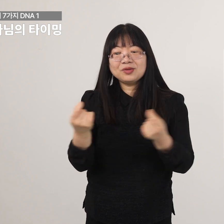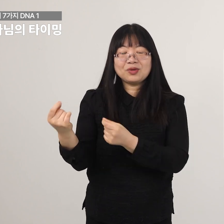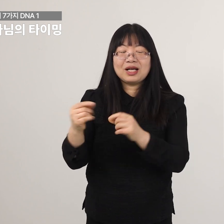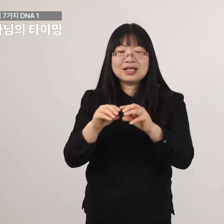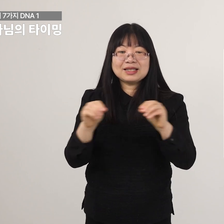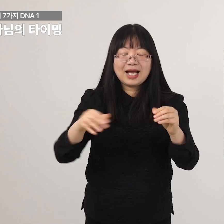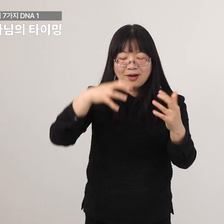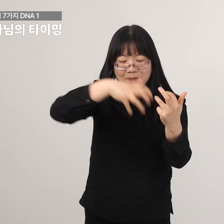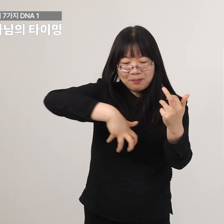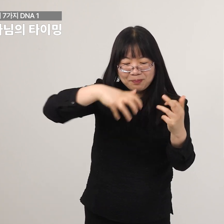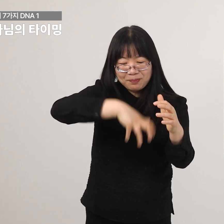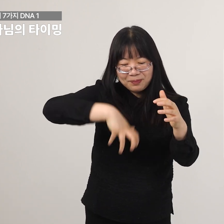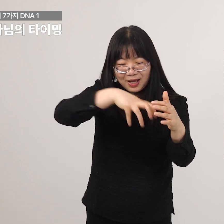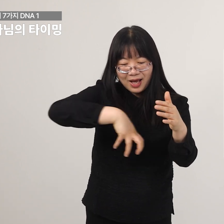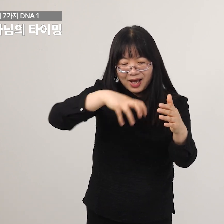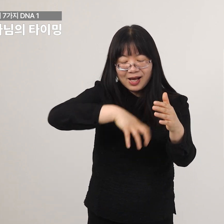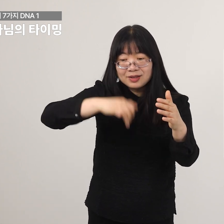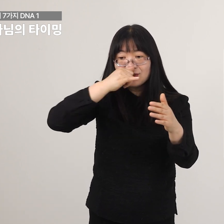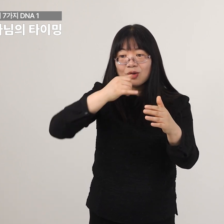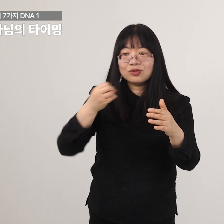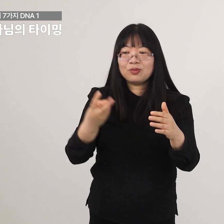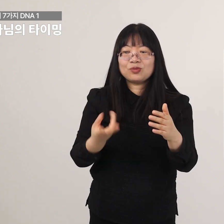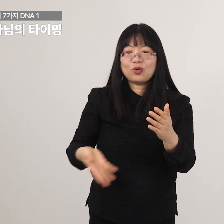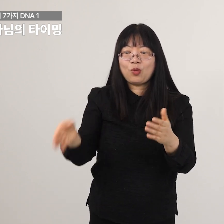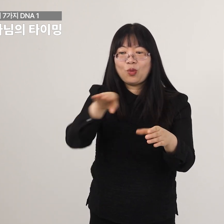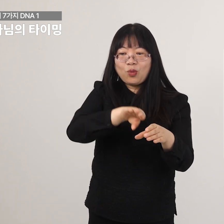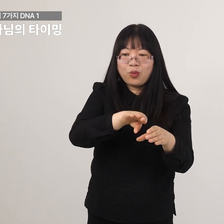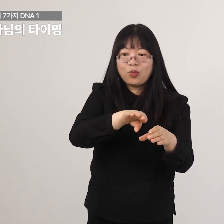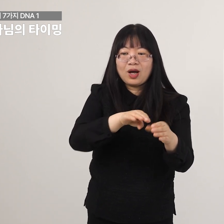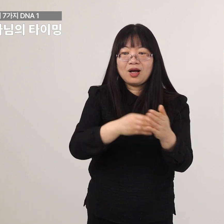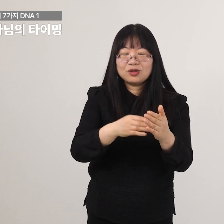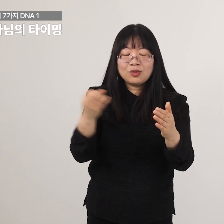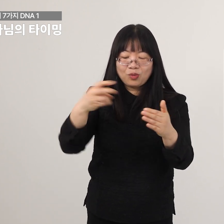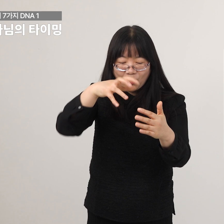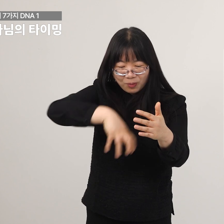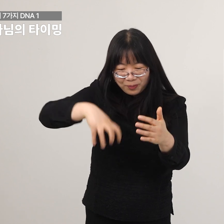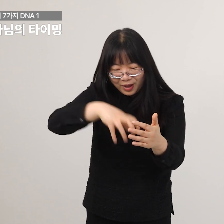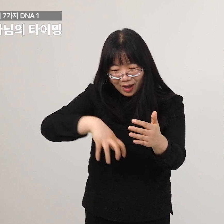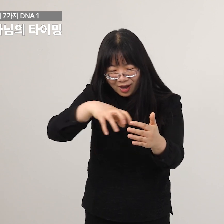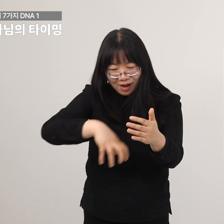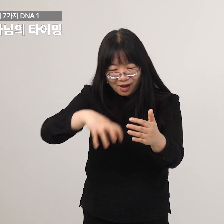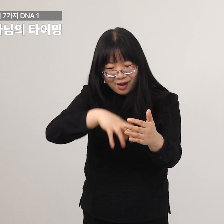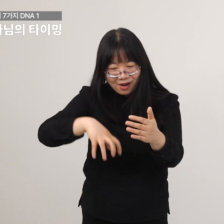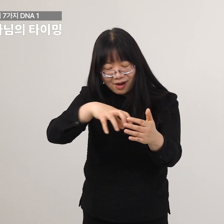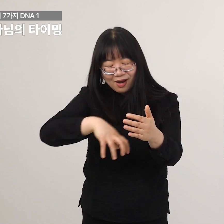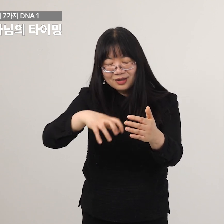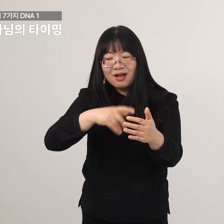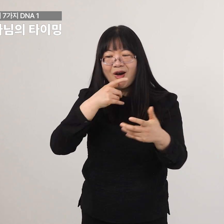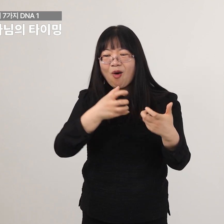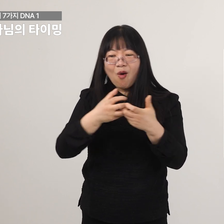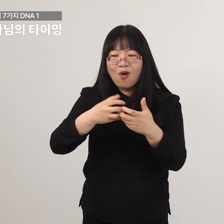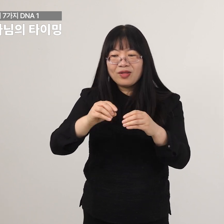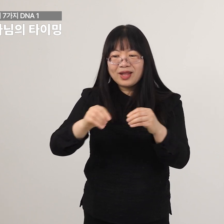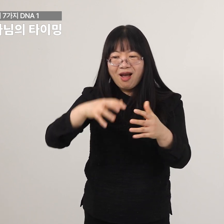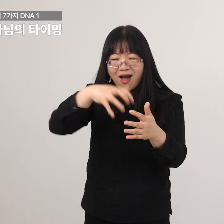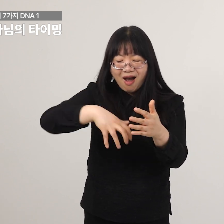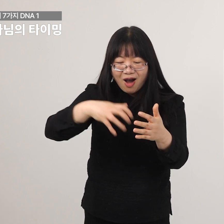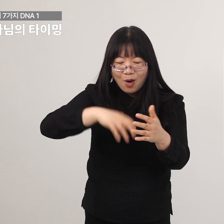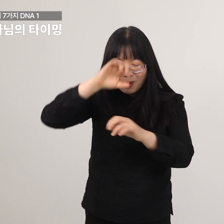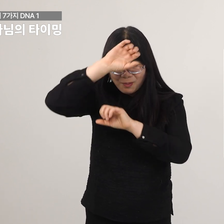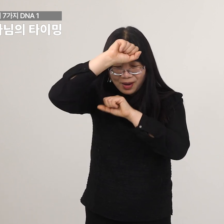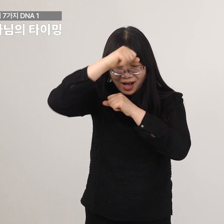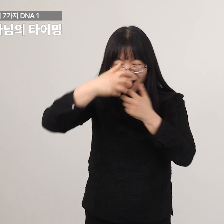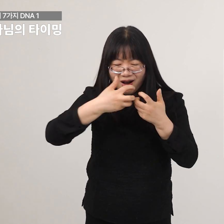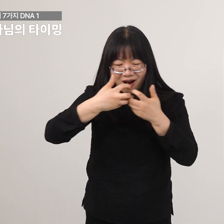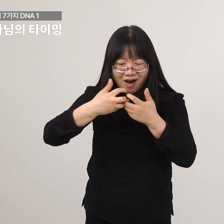땅을 파는 거예요. 또 묻어버리고 또 땅을 파괴하고 그 온 땅을 발에 동상이